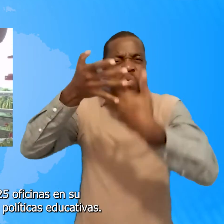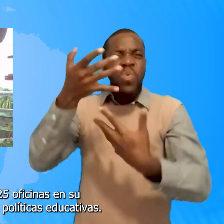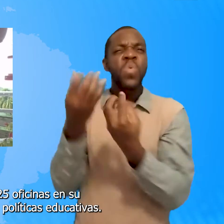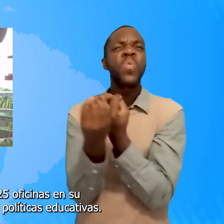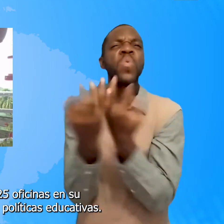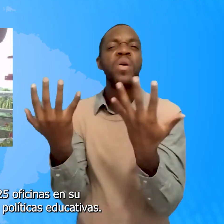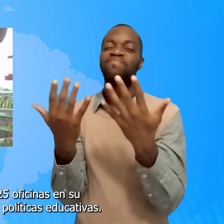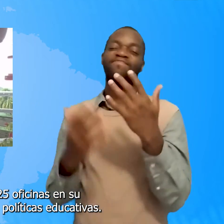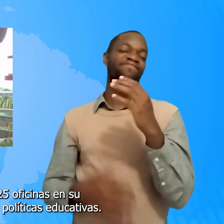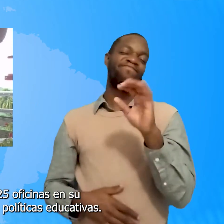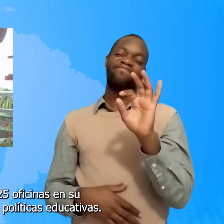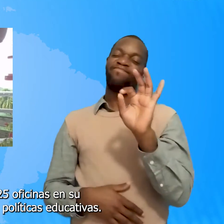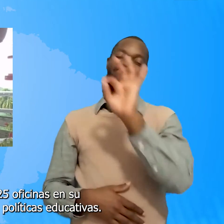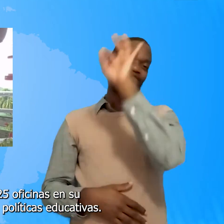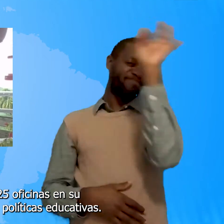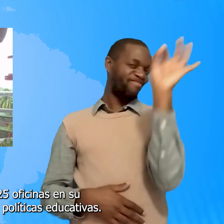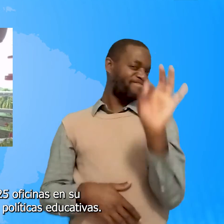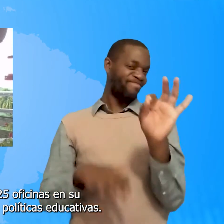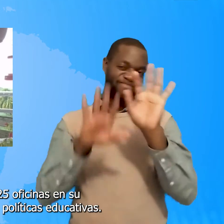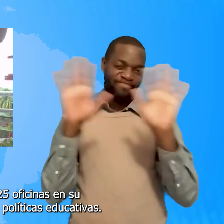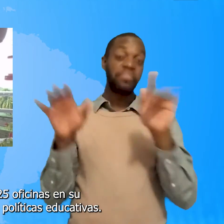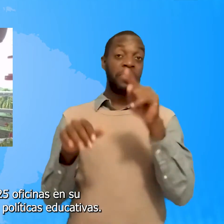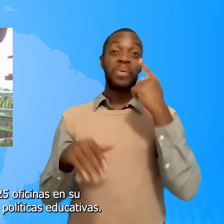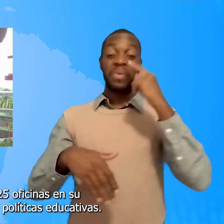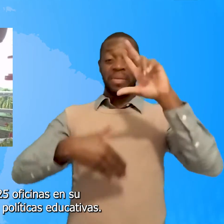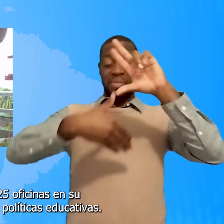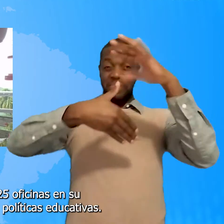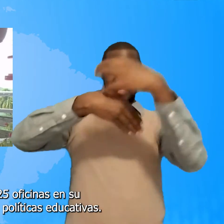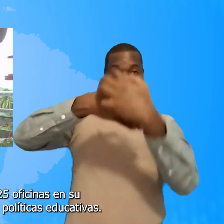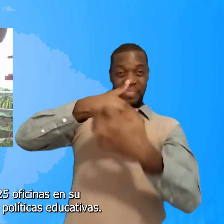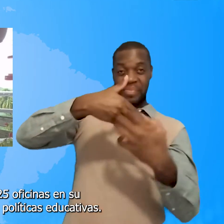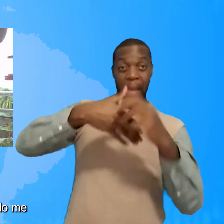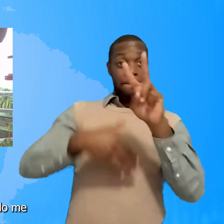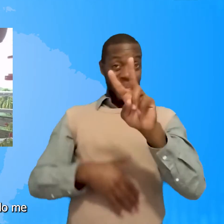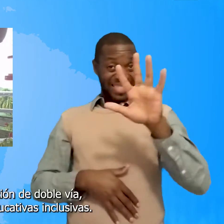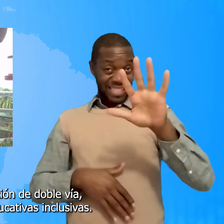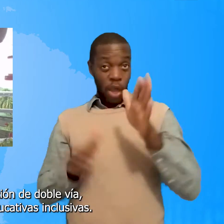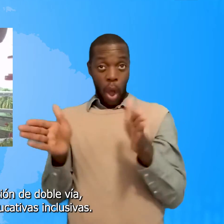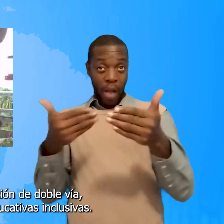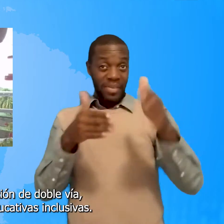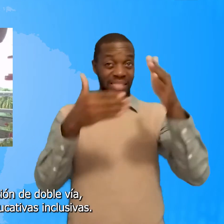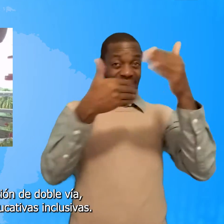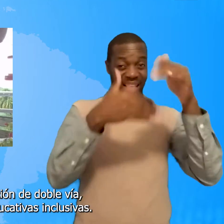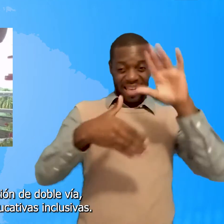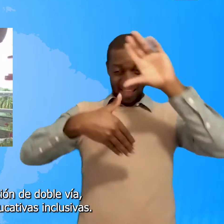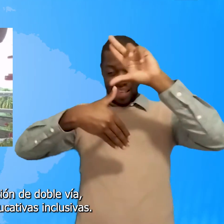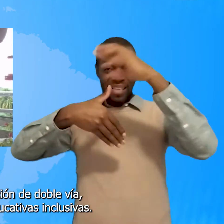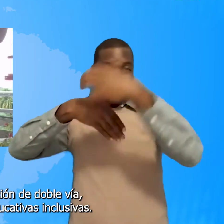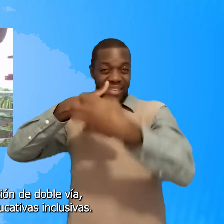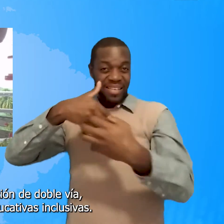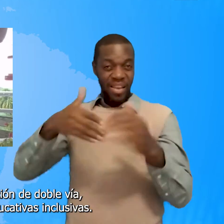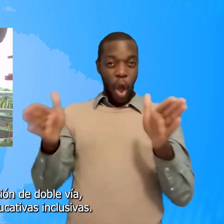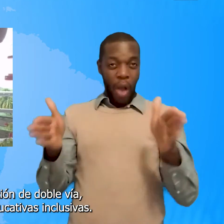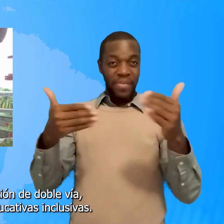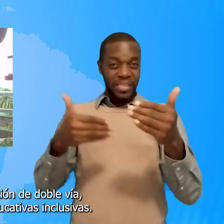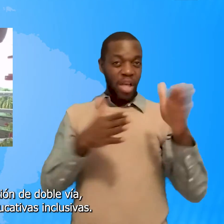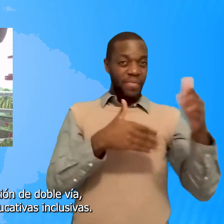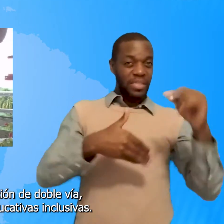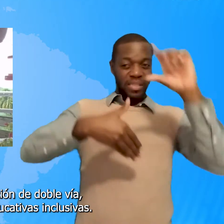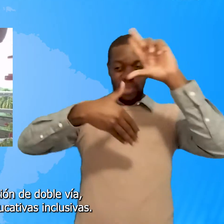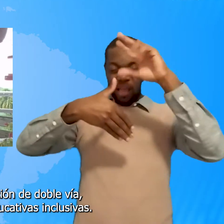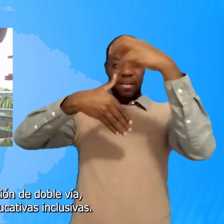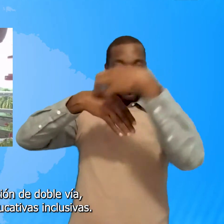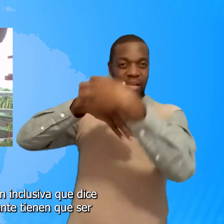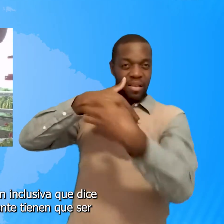25 oficinas, en su gran mayoría tienen políticas educativas. Cuando me refería a esta acción de doble vía, tienen políticas